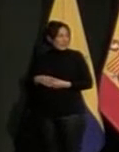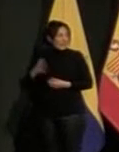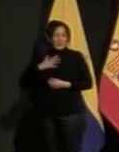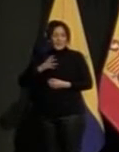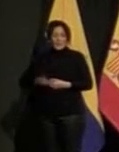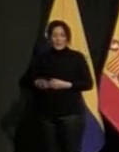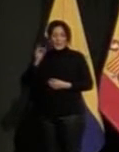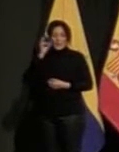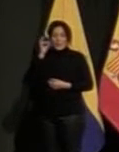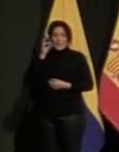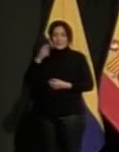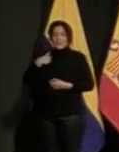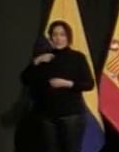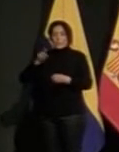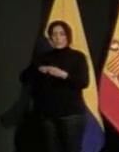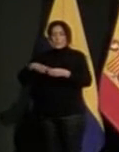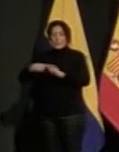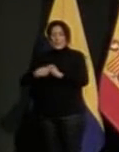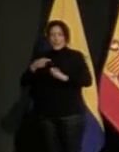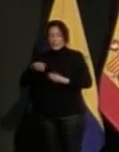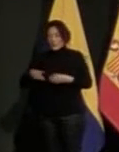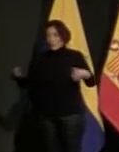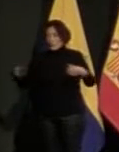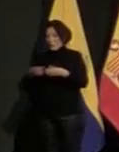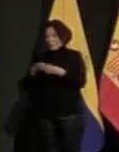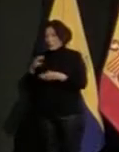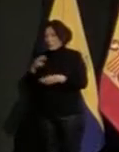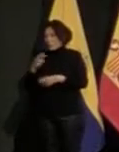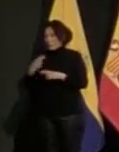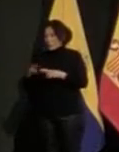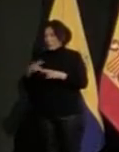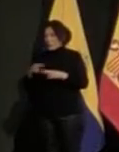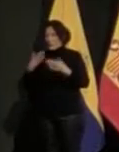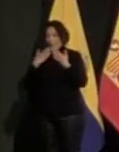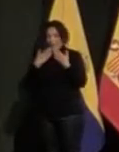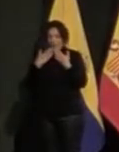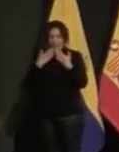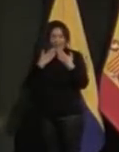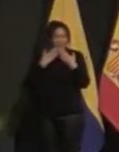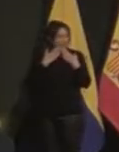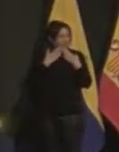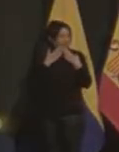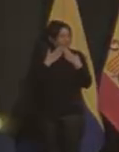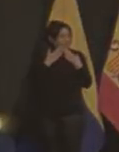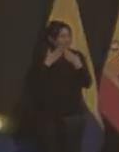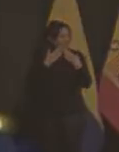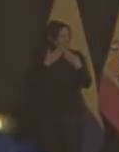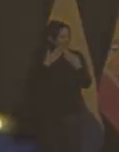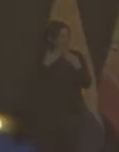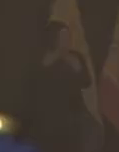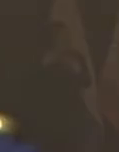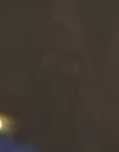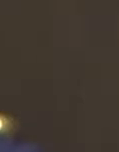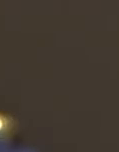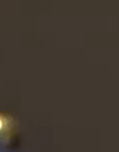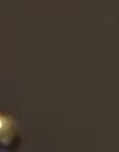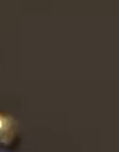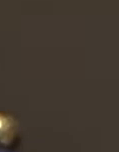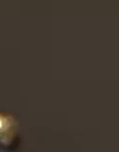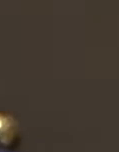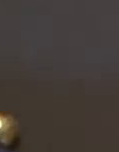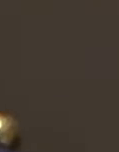Alcaldesa y miembro de la corporación, mi más sincero agradecimiento, no, me he equivocado. Alcaldesa y miembro de la